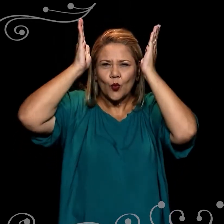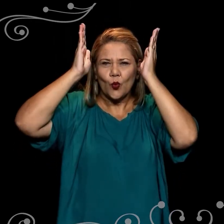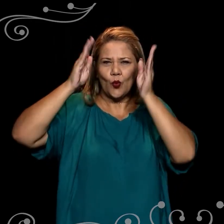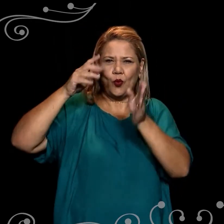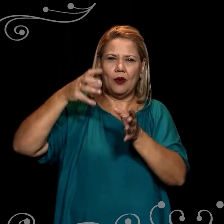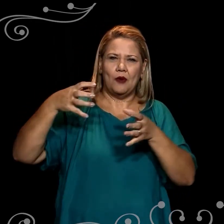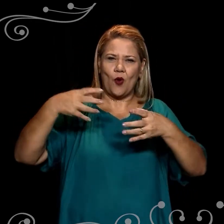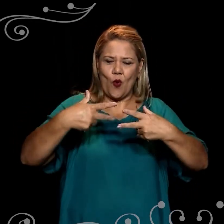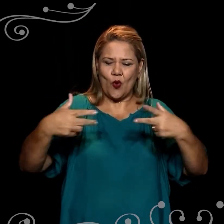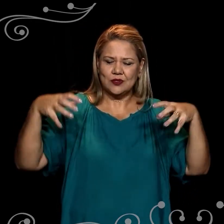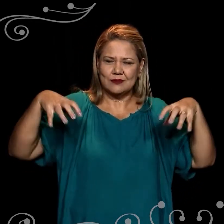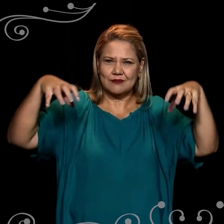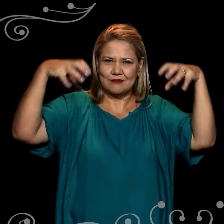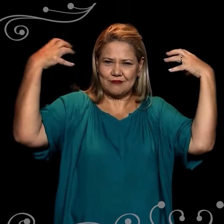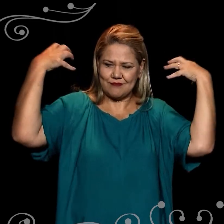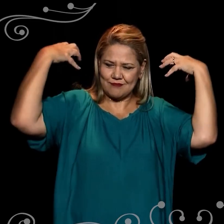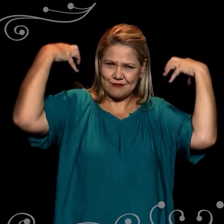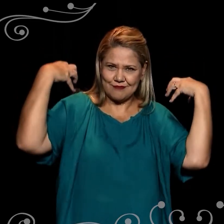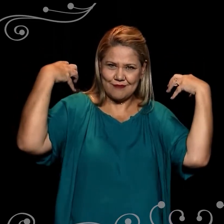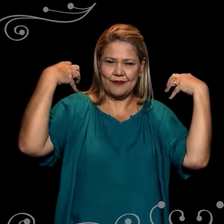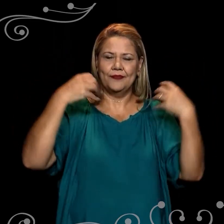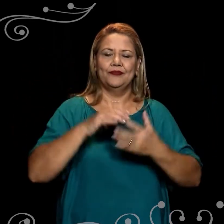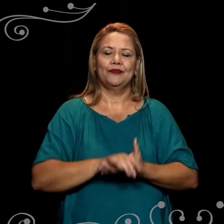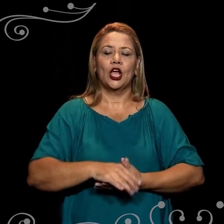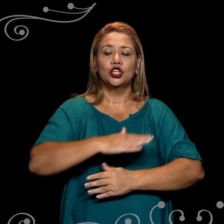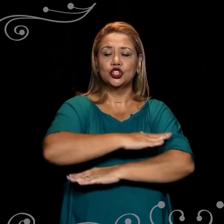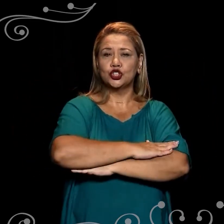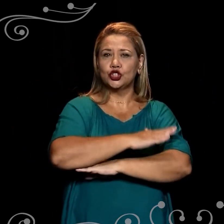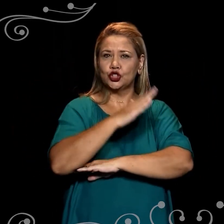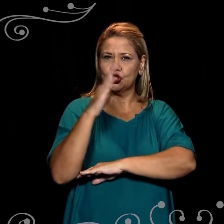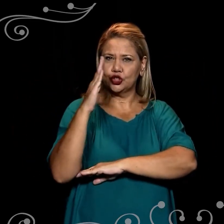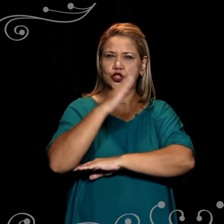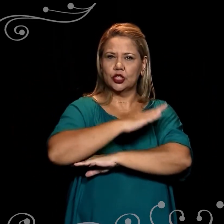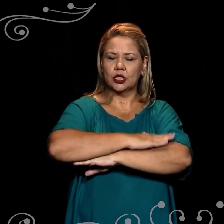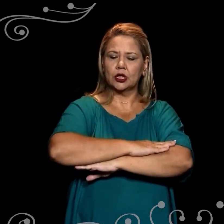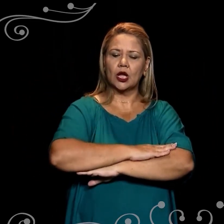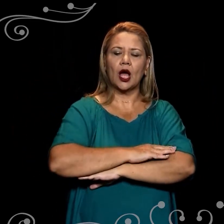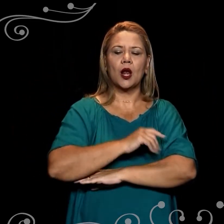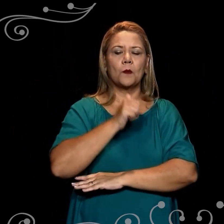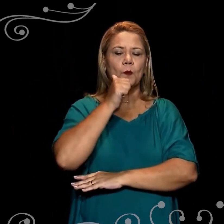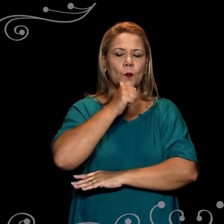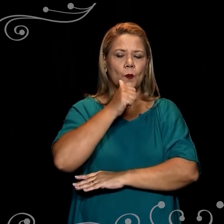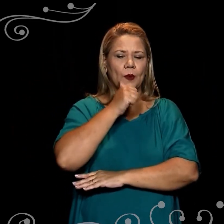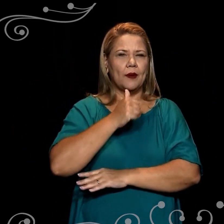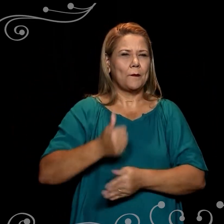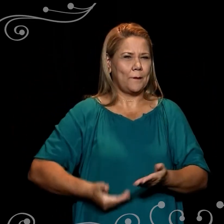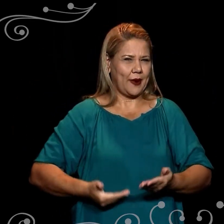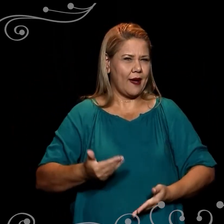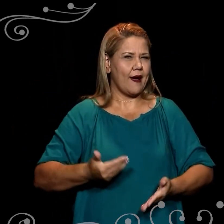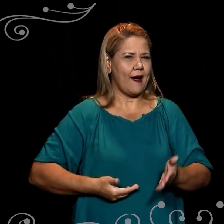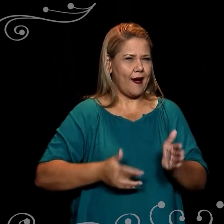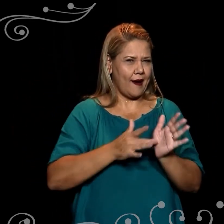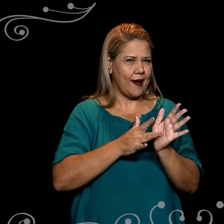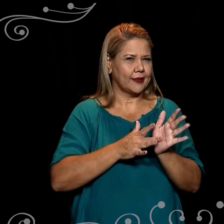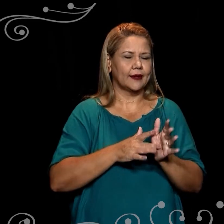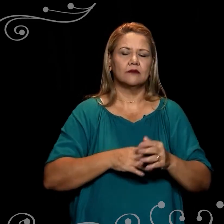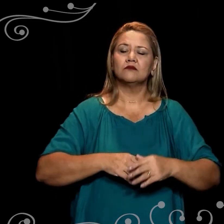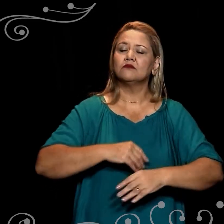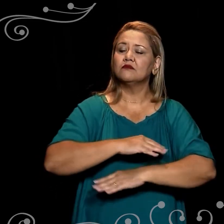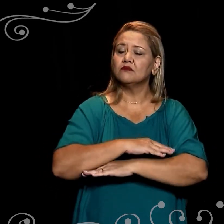De uma das janelas do palácio, a dama viu a princesa e o cavalo conversando e ficou